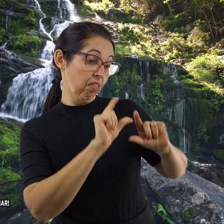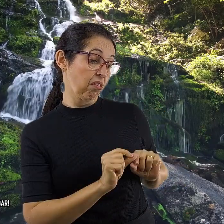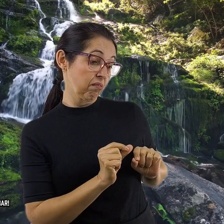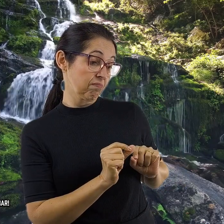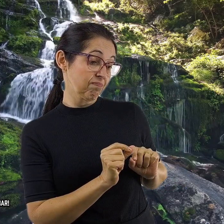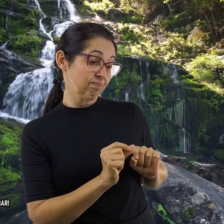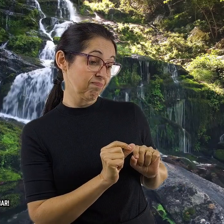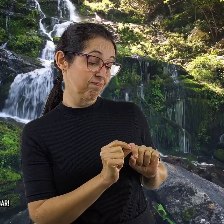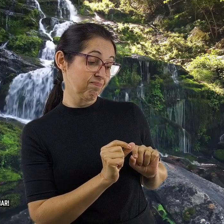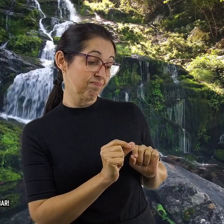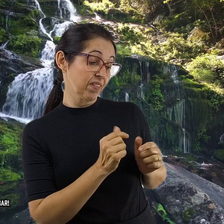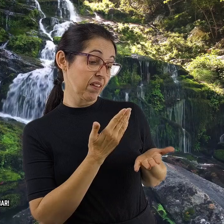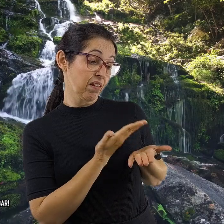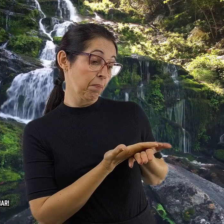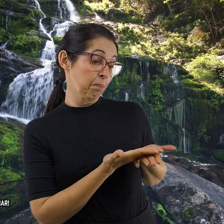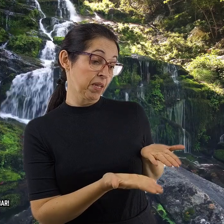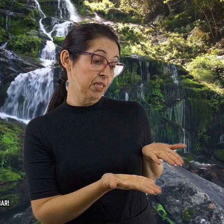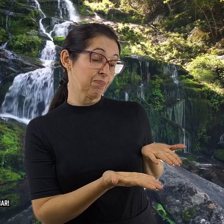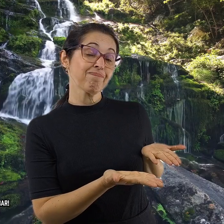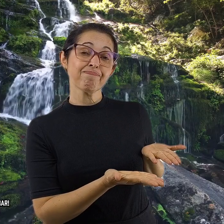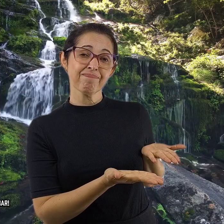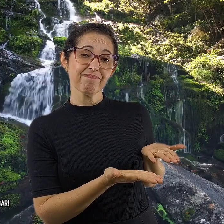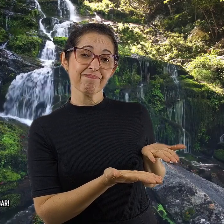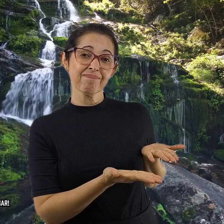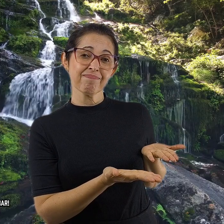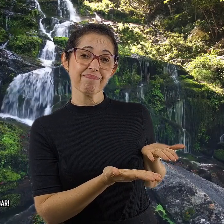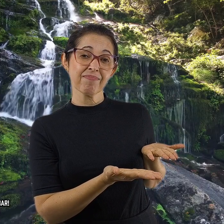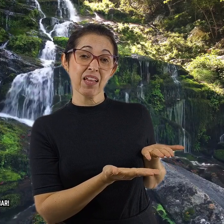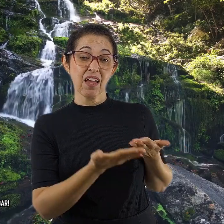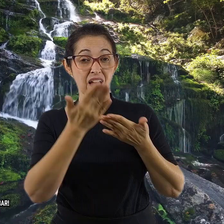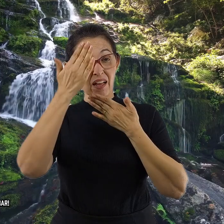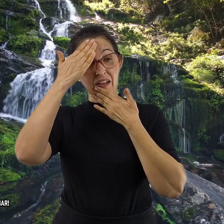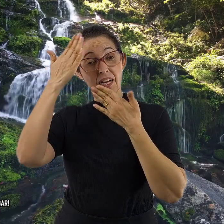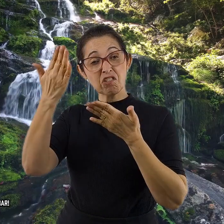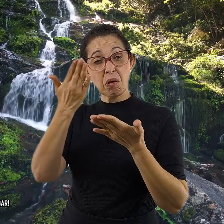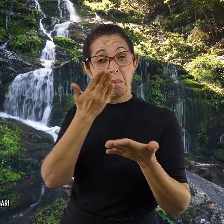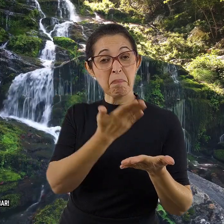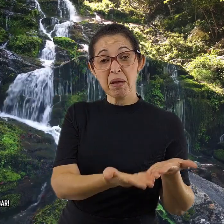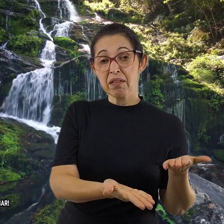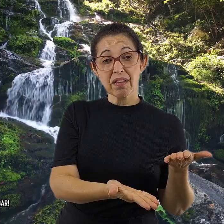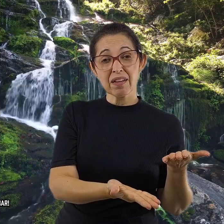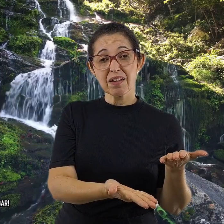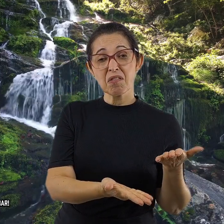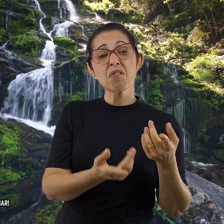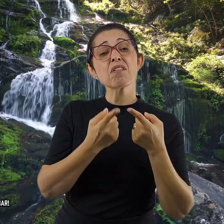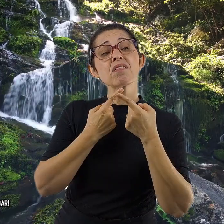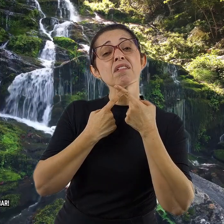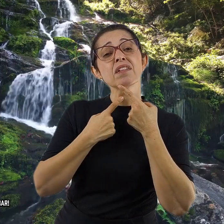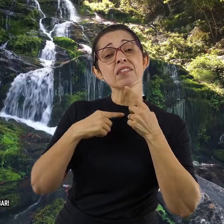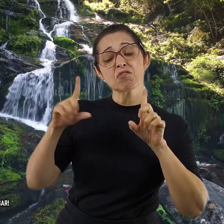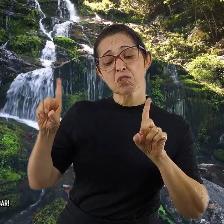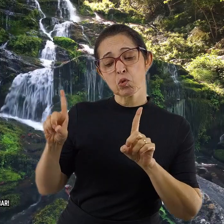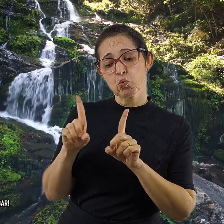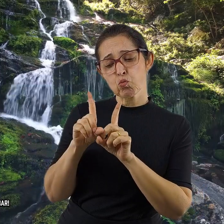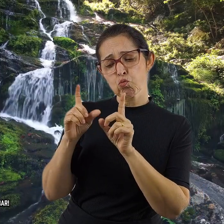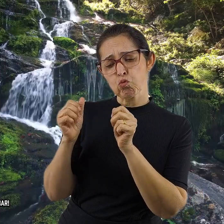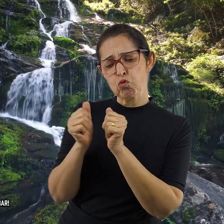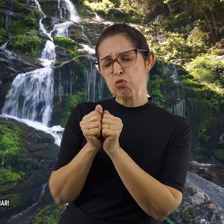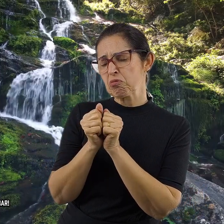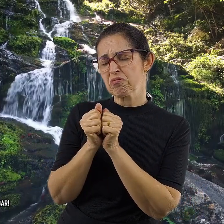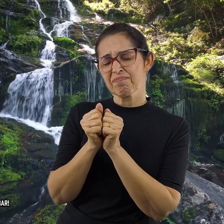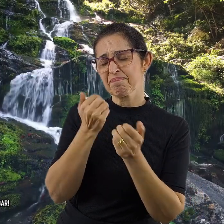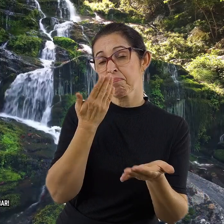amor. A gratidão, o desejo de estar com Jesus,